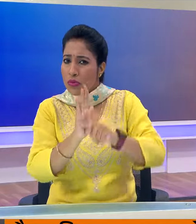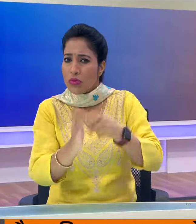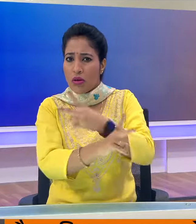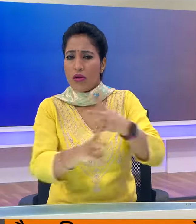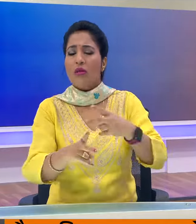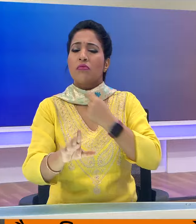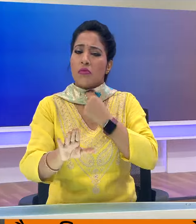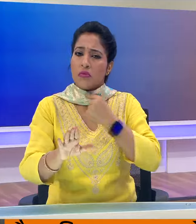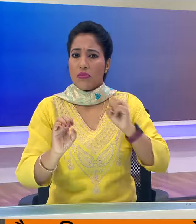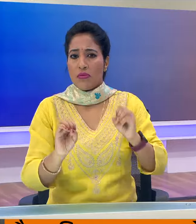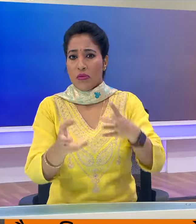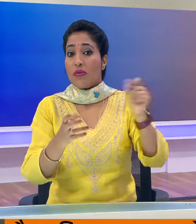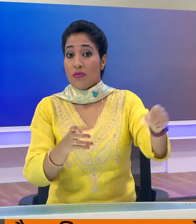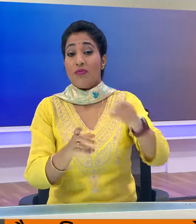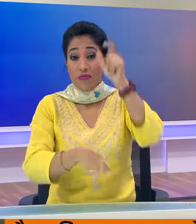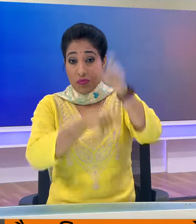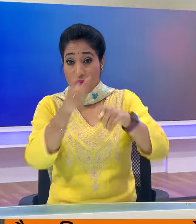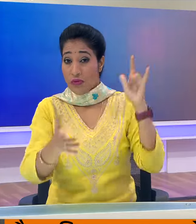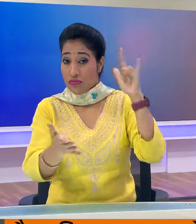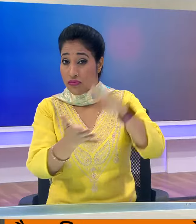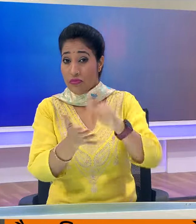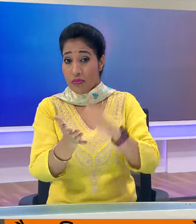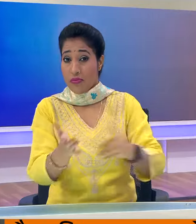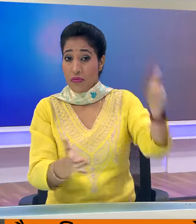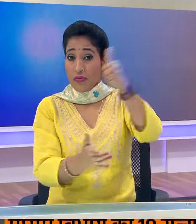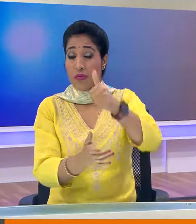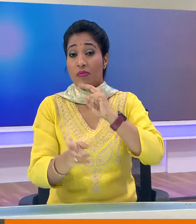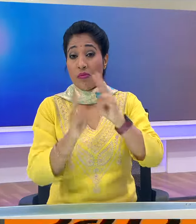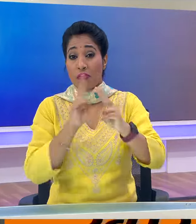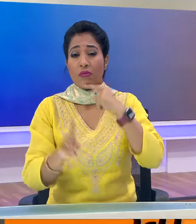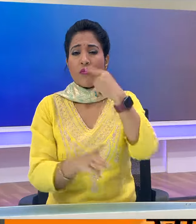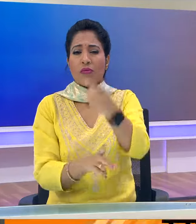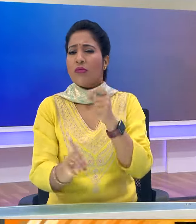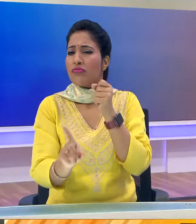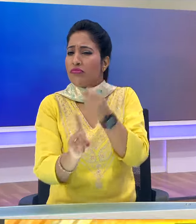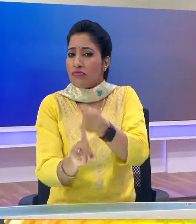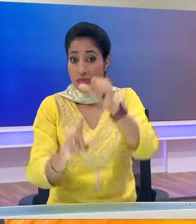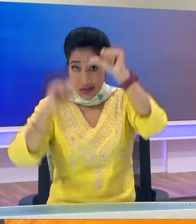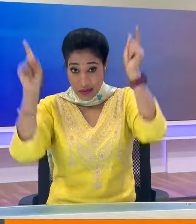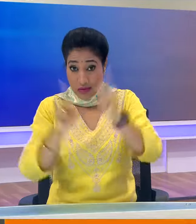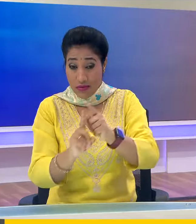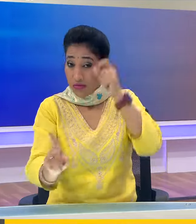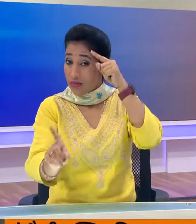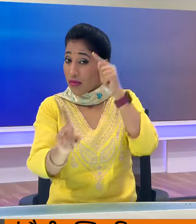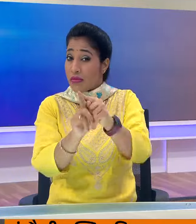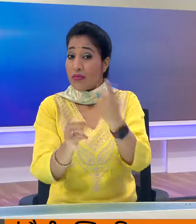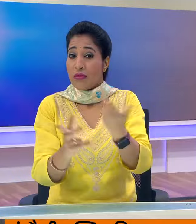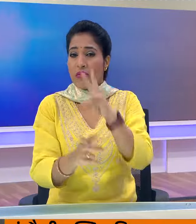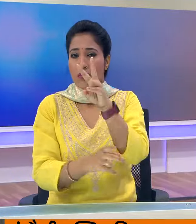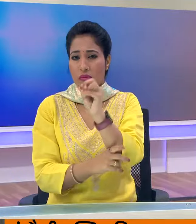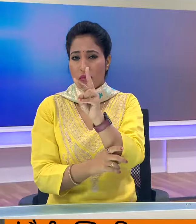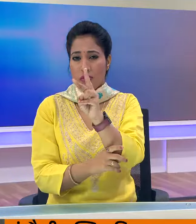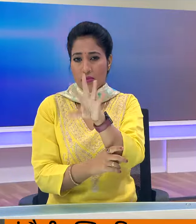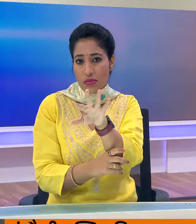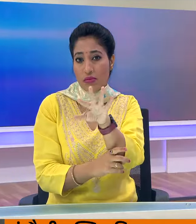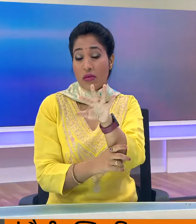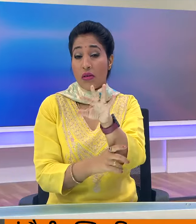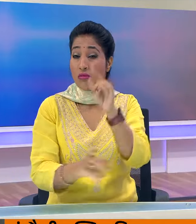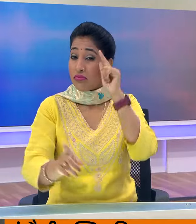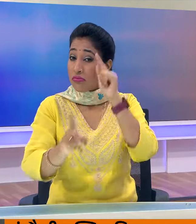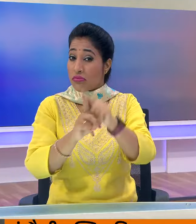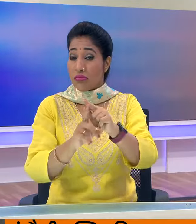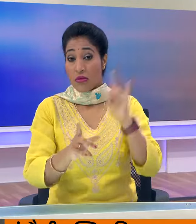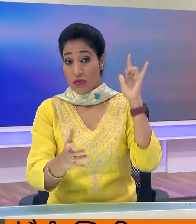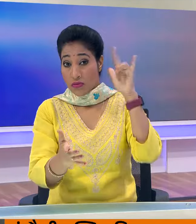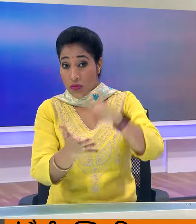है। नागरिक विमानन मंत्री ने इस बात पर जोर दिया कि भारत का लक्ष्य वर्ष 2025 तक विमानन कार्यबल